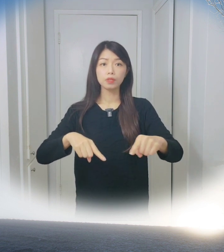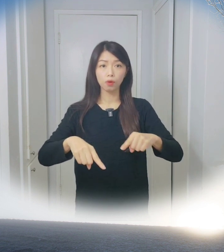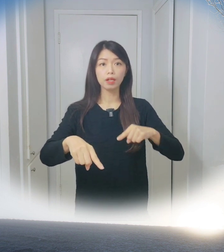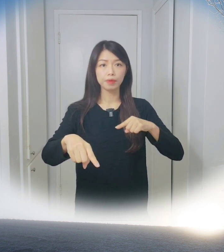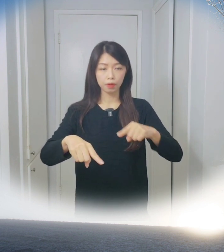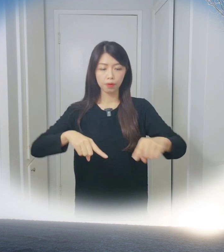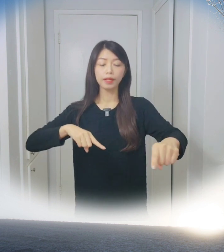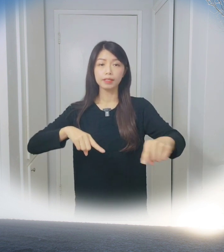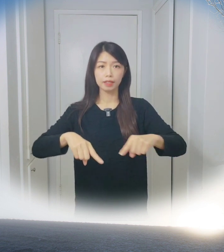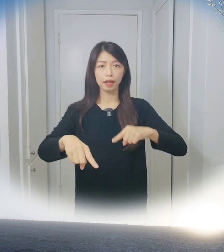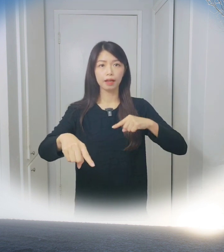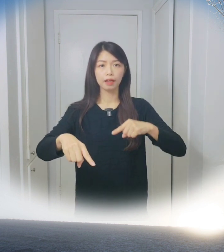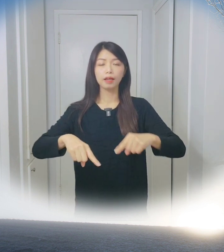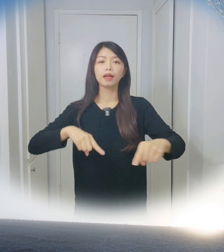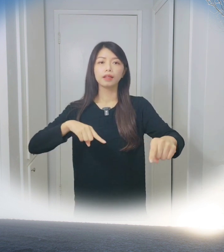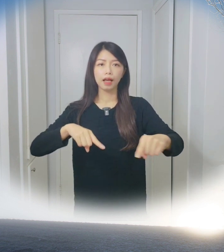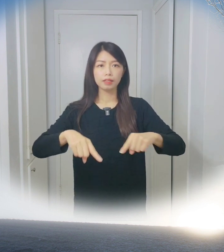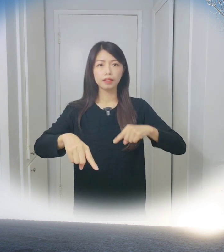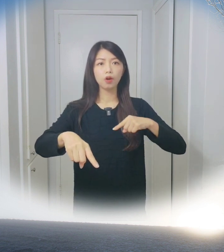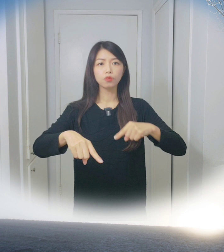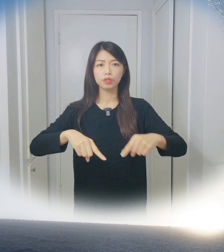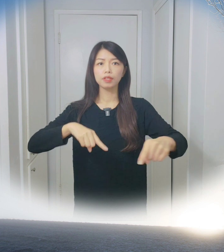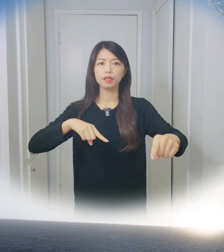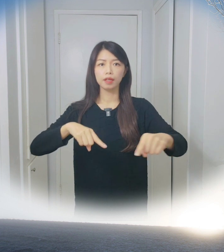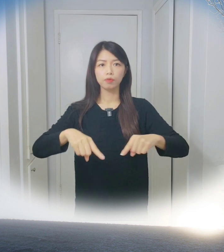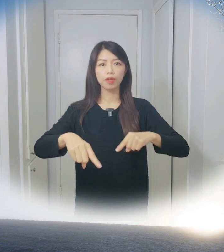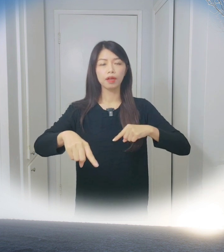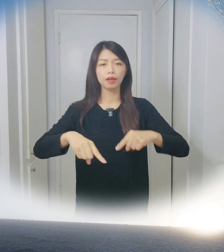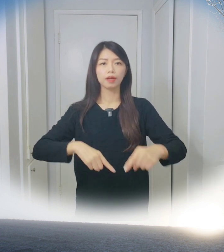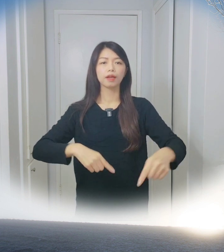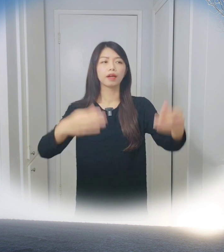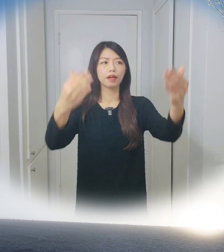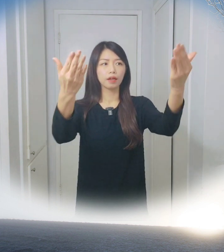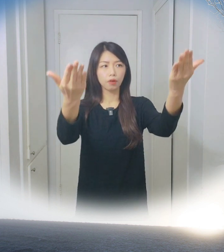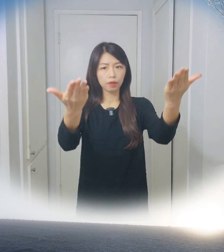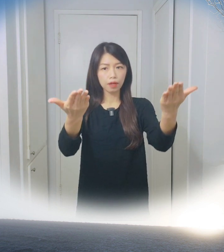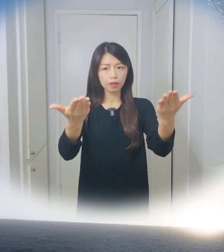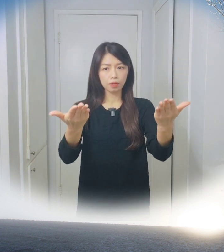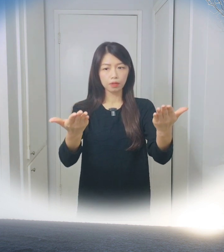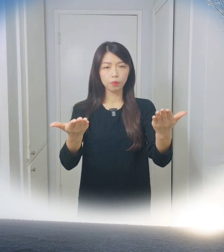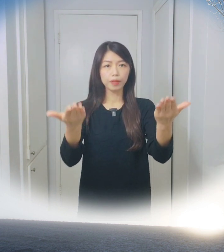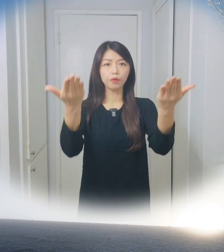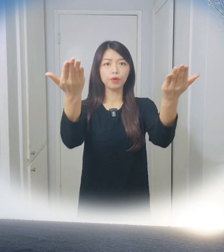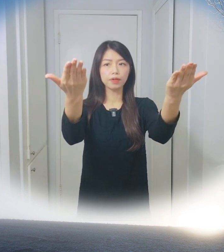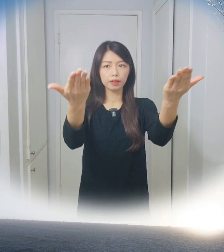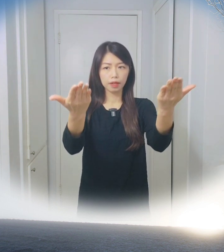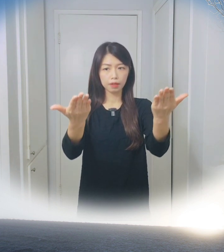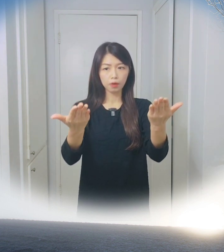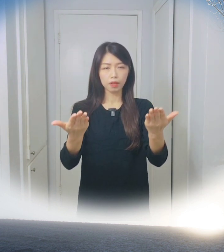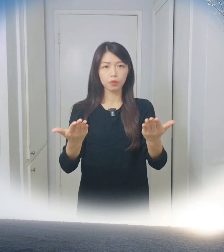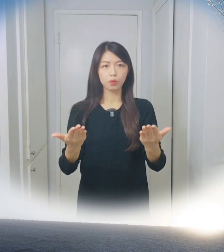한 손씩 엇갈리면서 다스리다. 다스려 주시네기 때문에 이렇게 손바닥을 위로